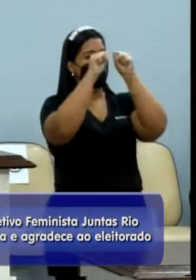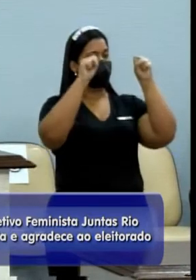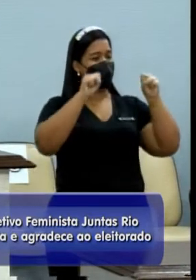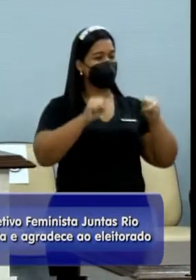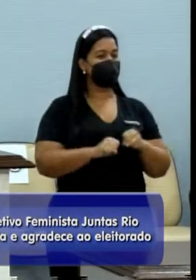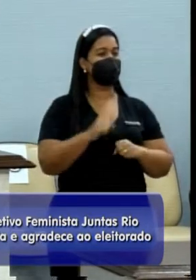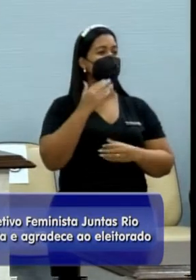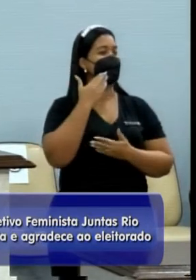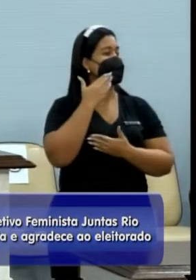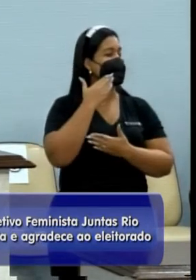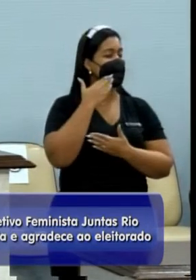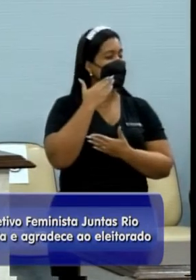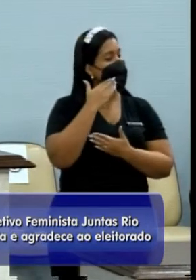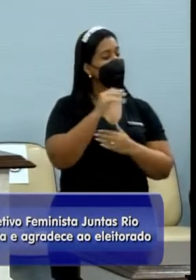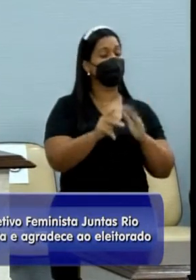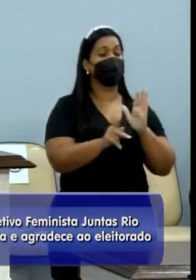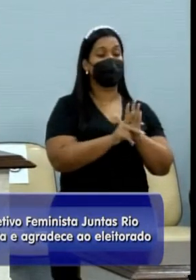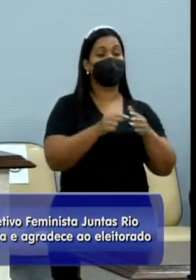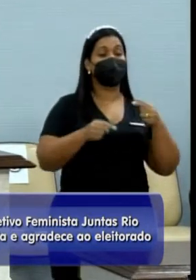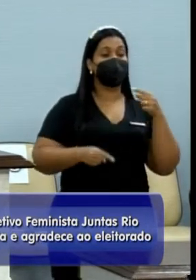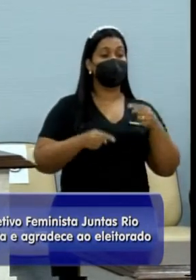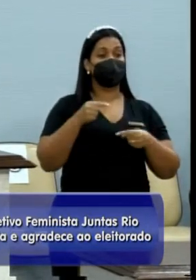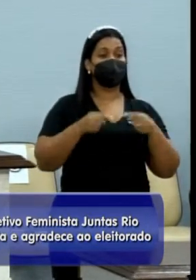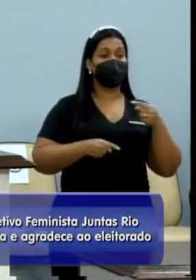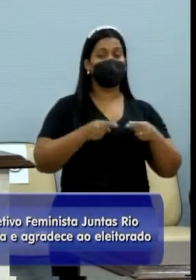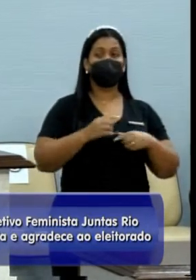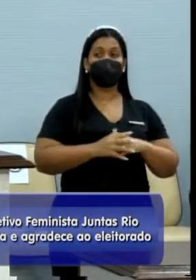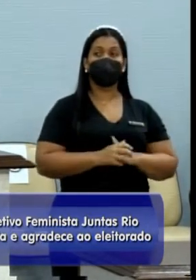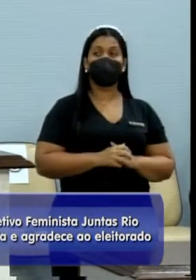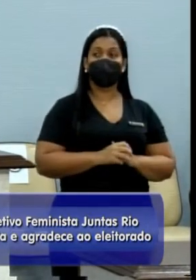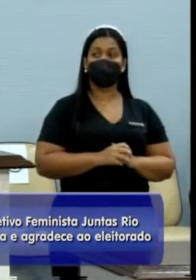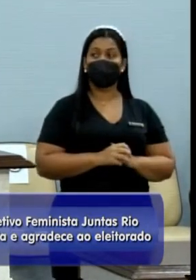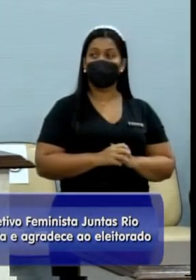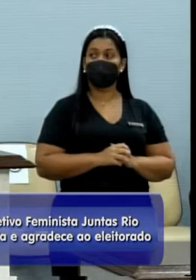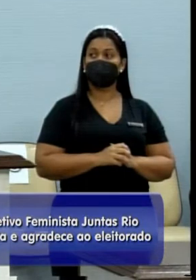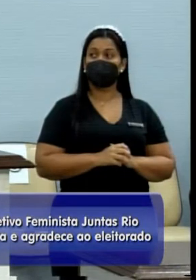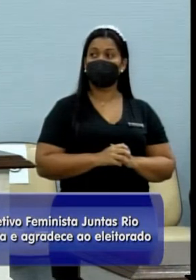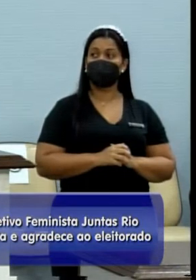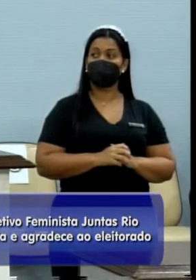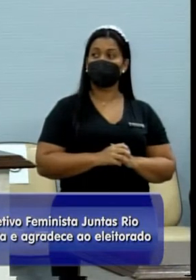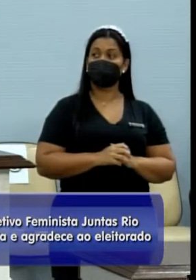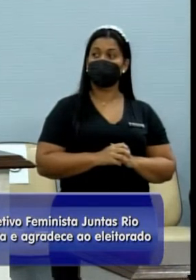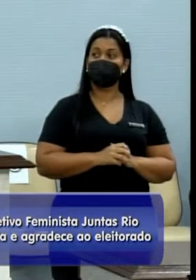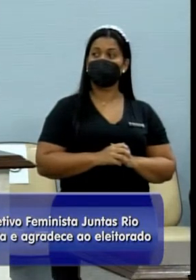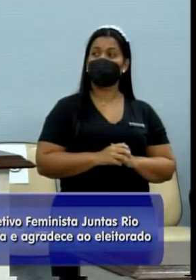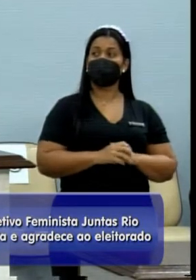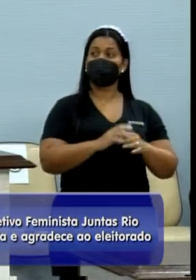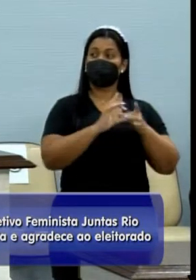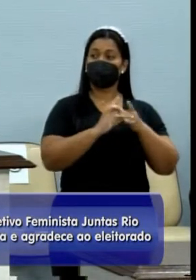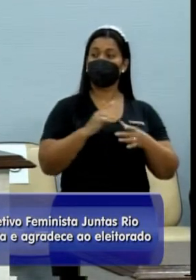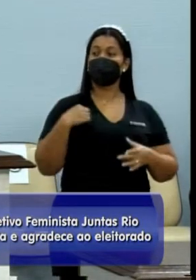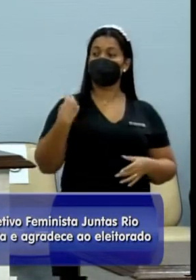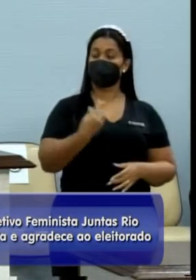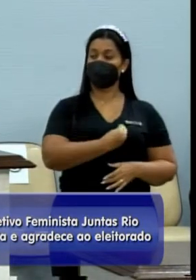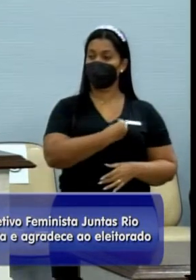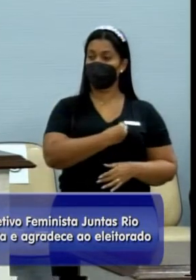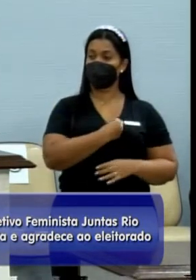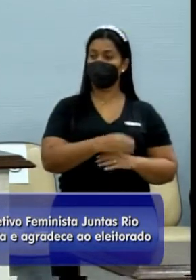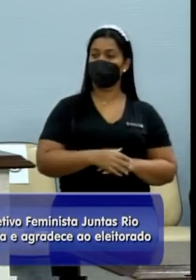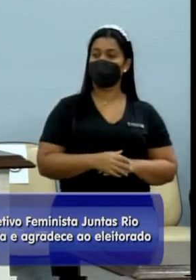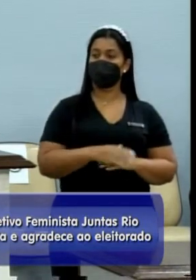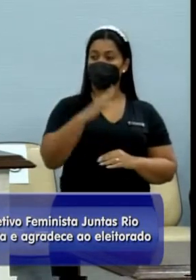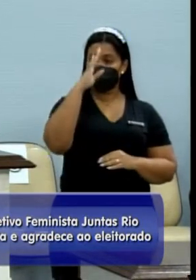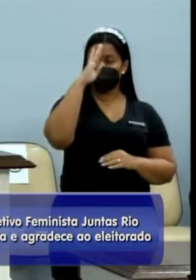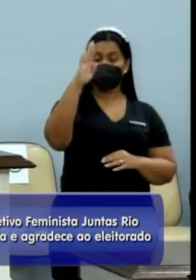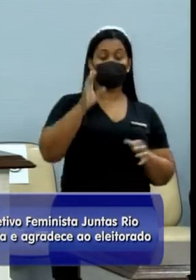falhas políticas que são introjetadas nas nossas vidas e ainda mais na classe